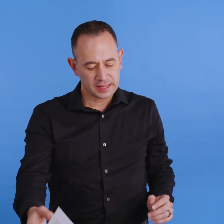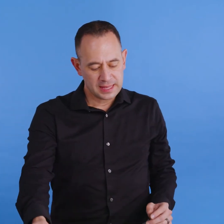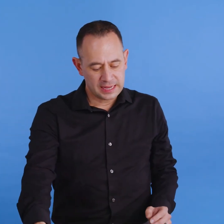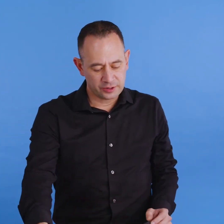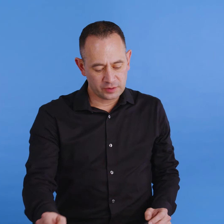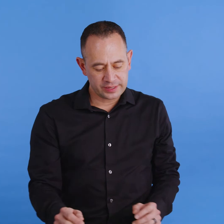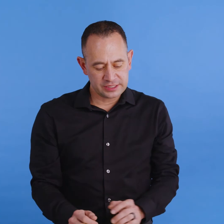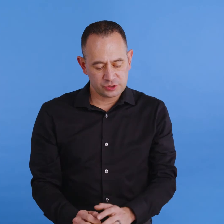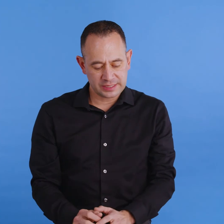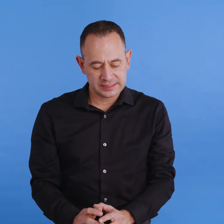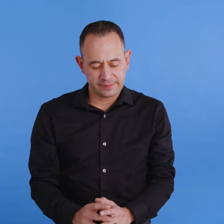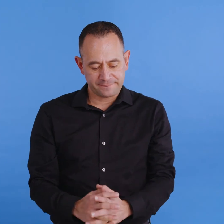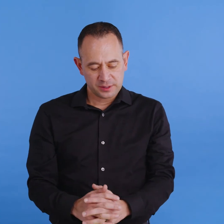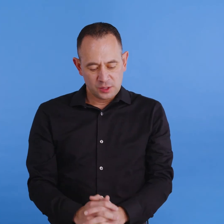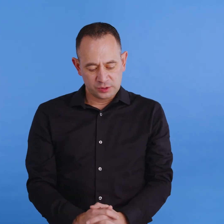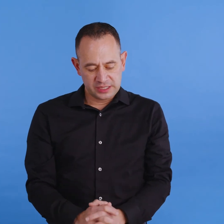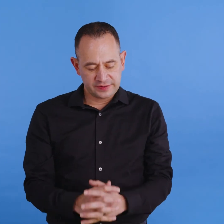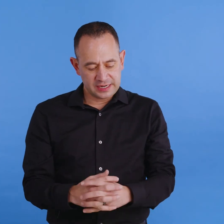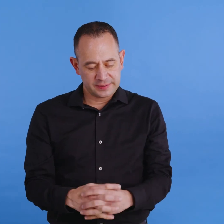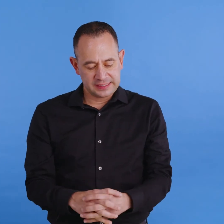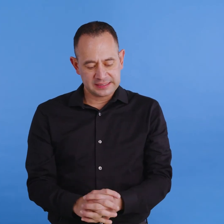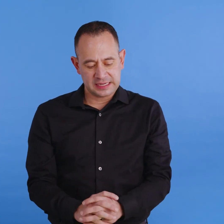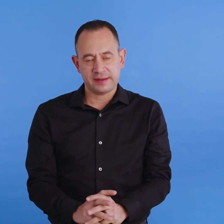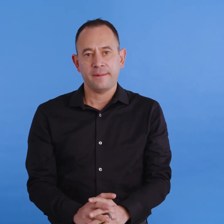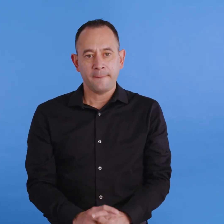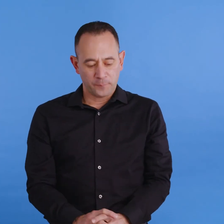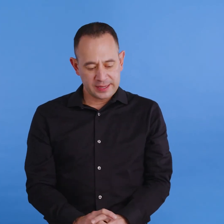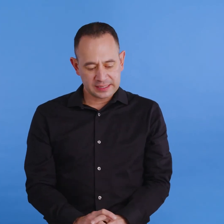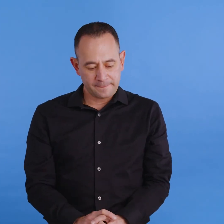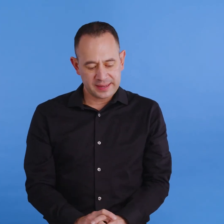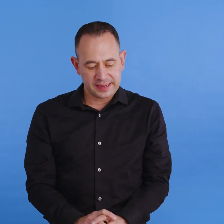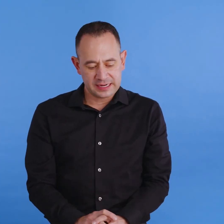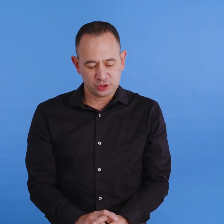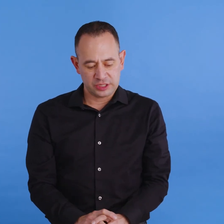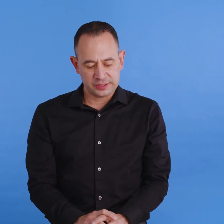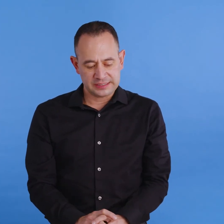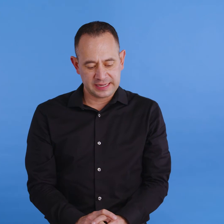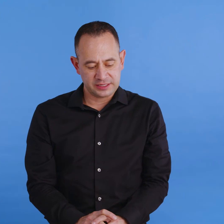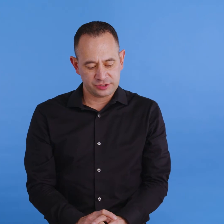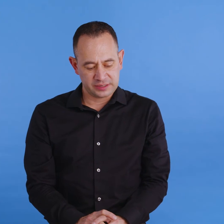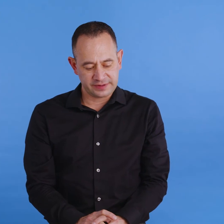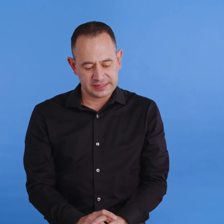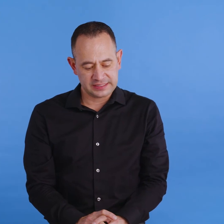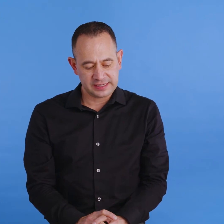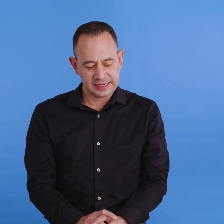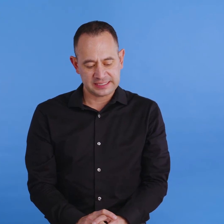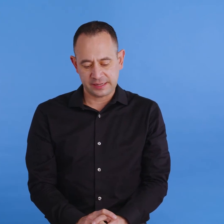Ahora voy a decir una sílaba. Ustedes van a repetir la sílaba. Voy a cambiar el sonido inicial y ustedes me van a decir la sílaba